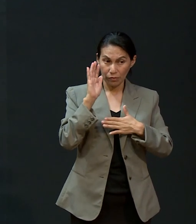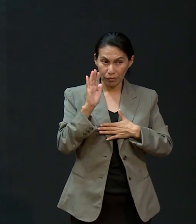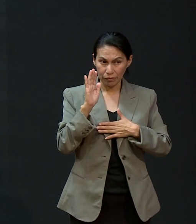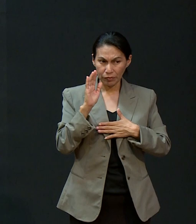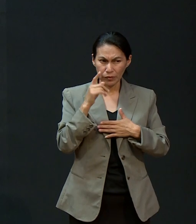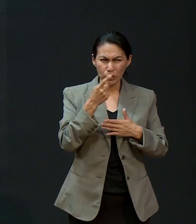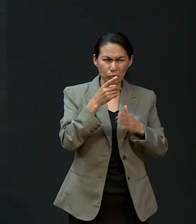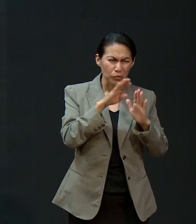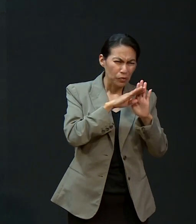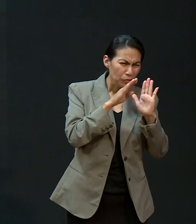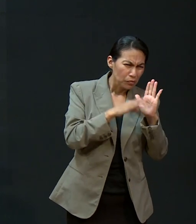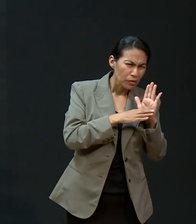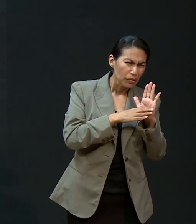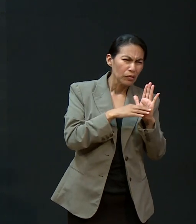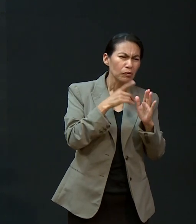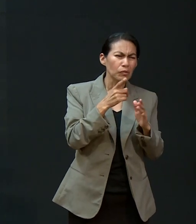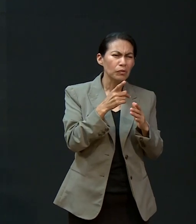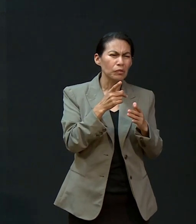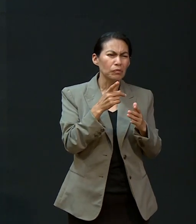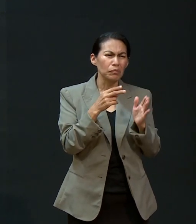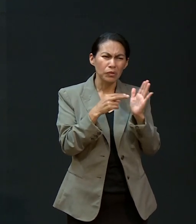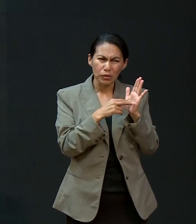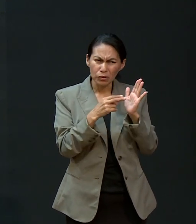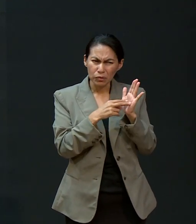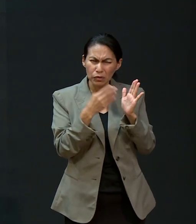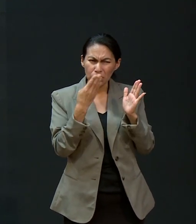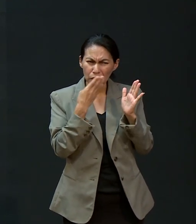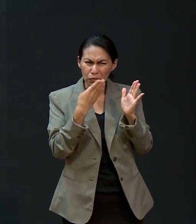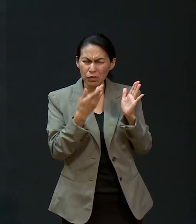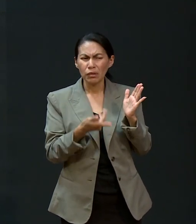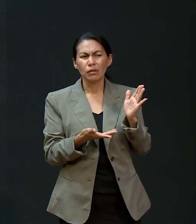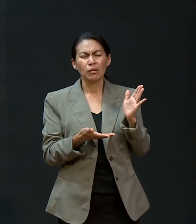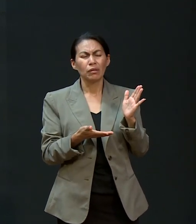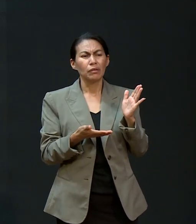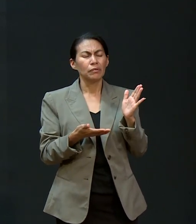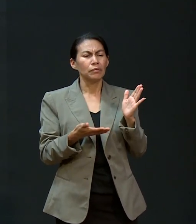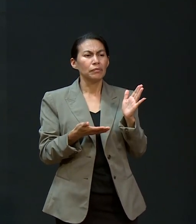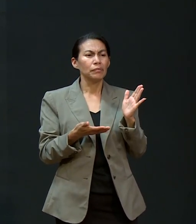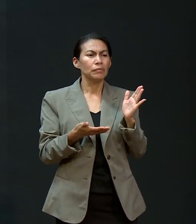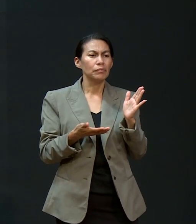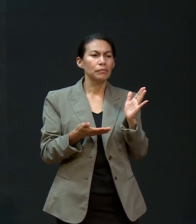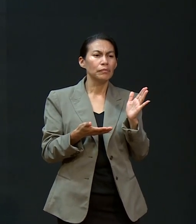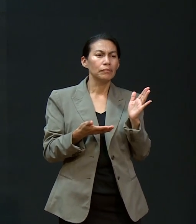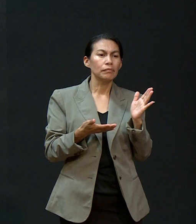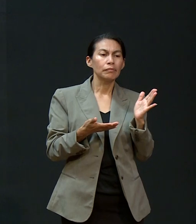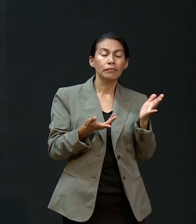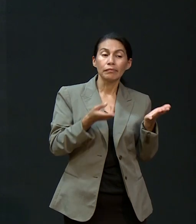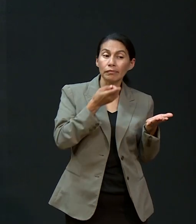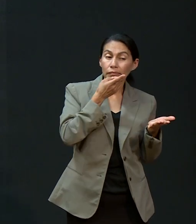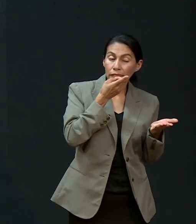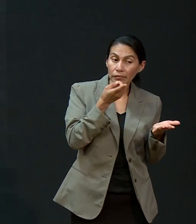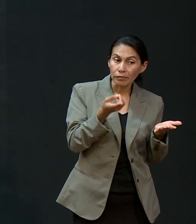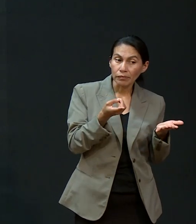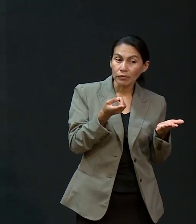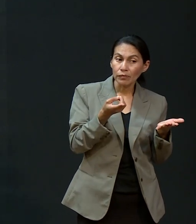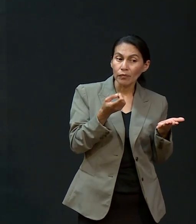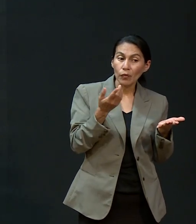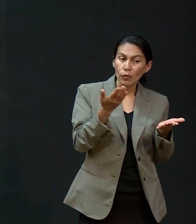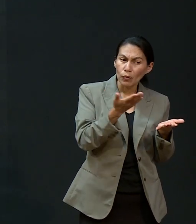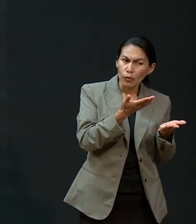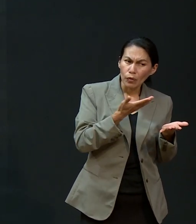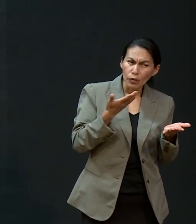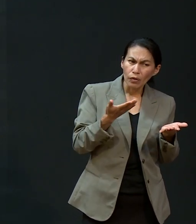siempre una promesa que vamos, o un mandamiento, una palabra que viene de la Biblia y que,